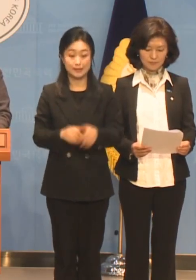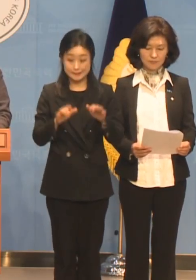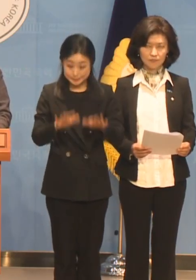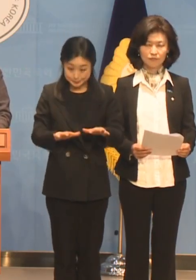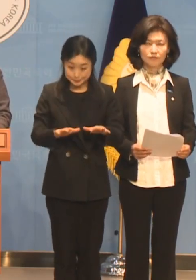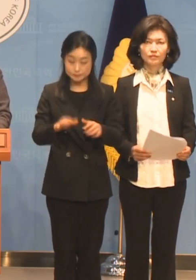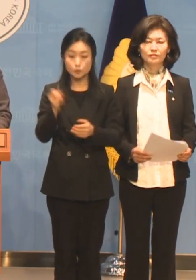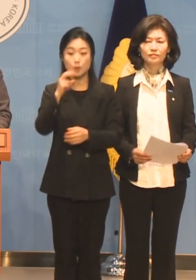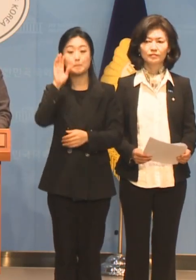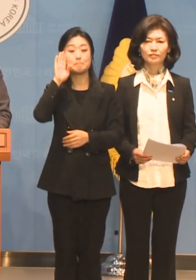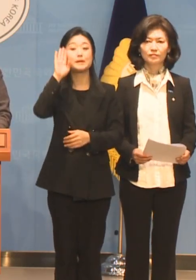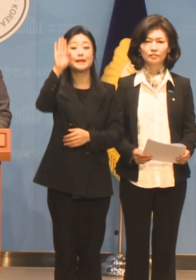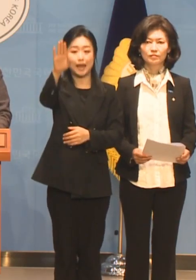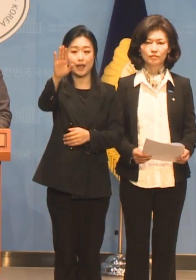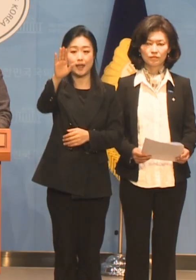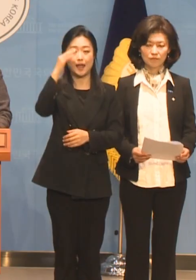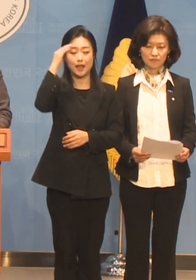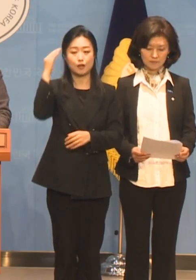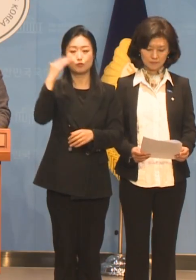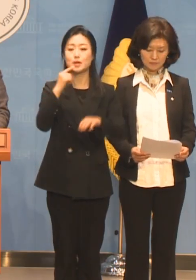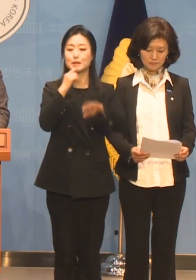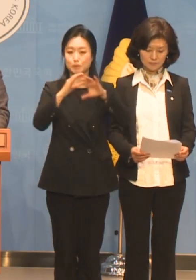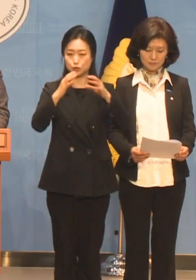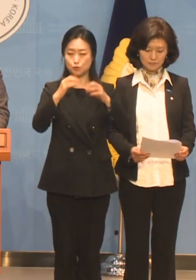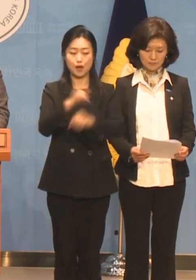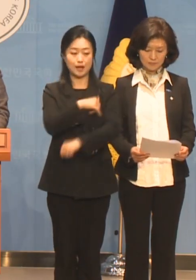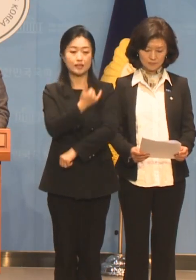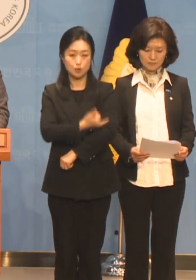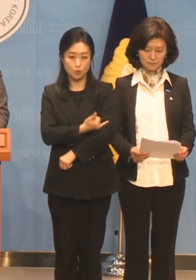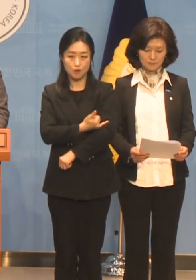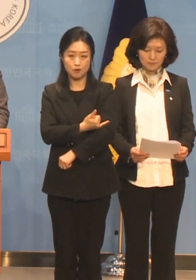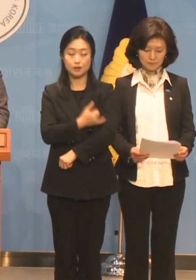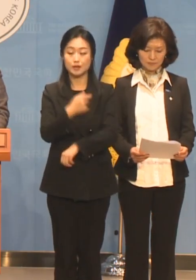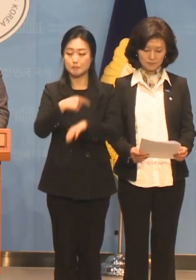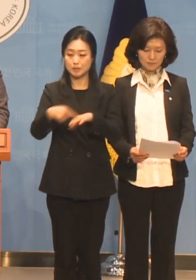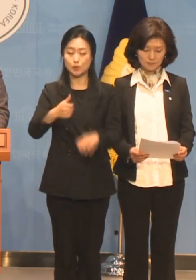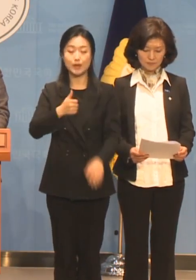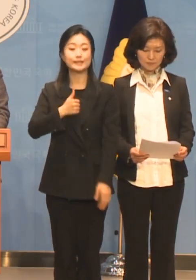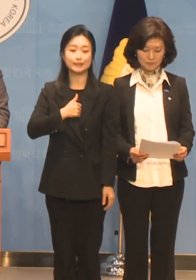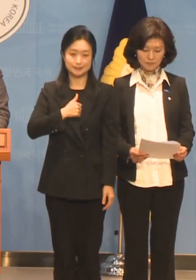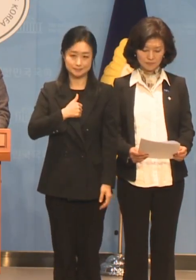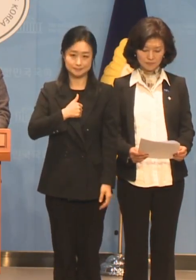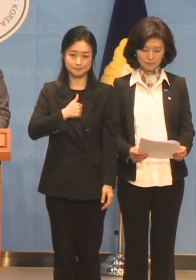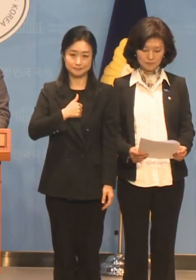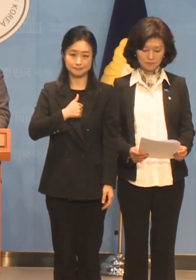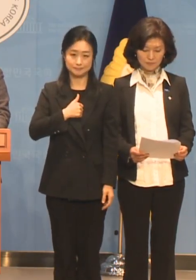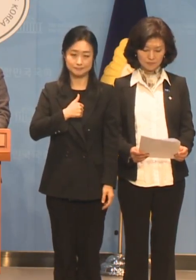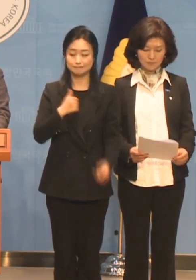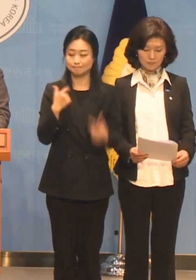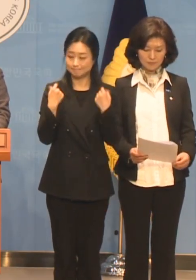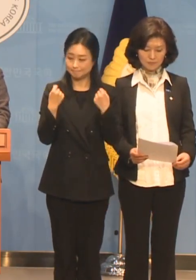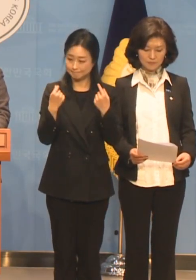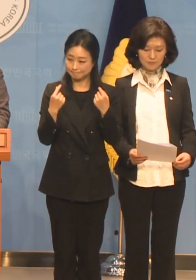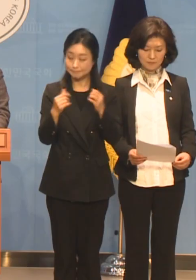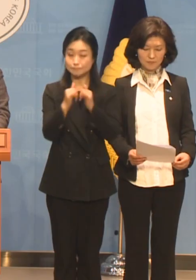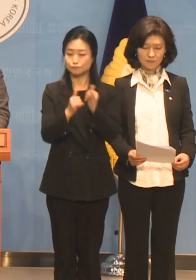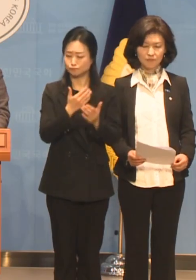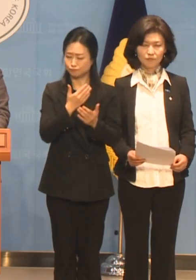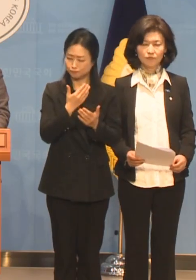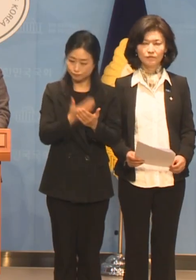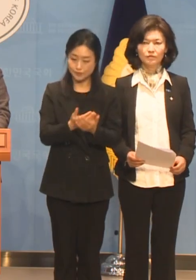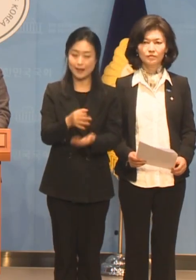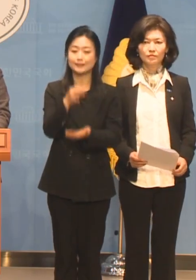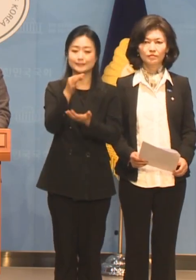현재와 미래의 민주주의와 인권, 민족적 자긍심을 지탱하는 역사적